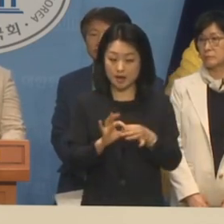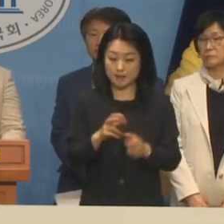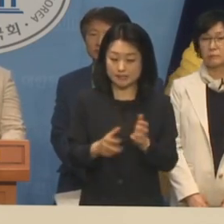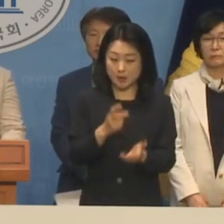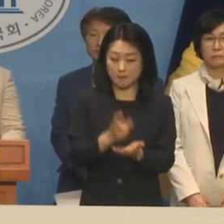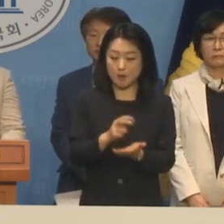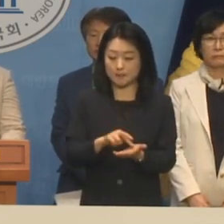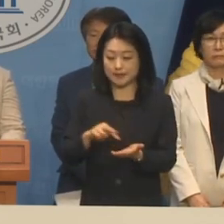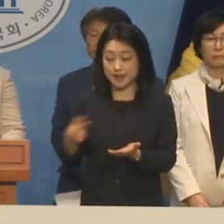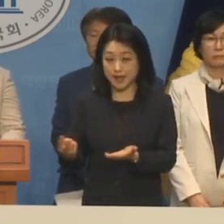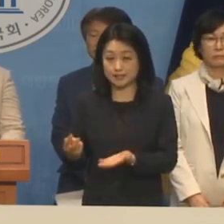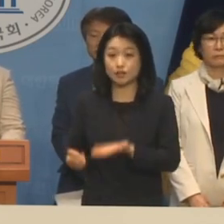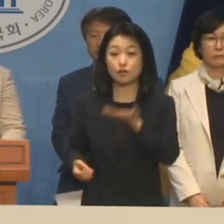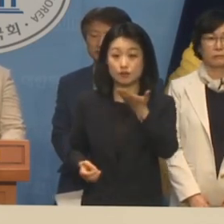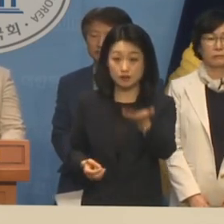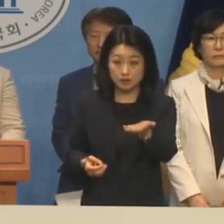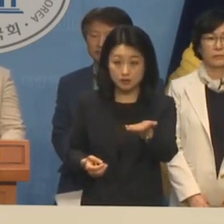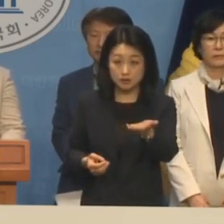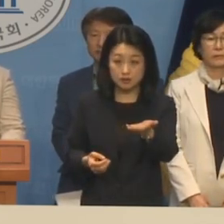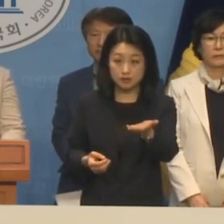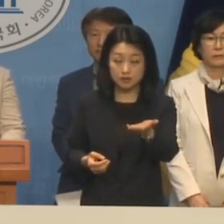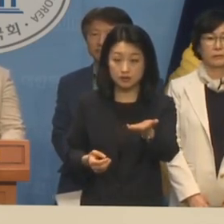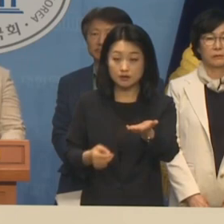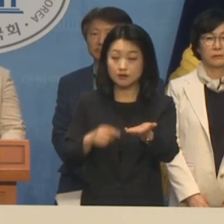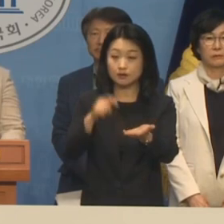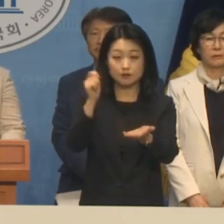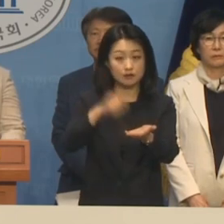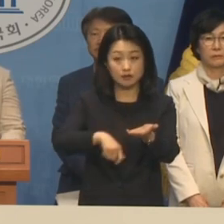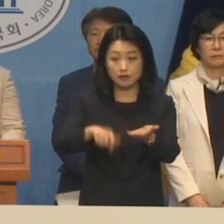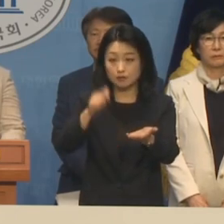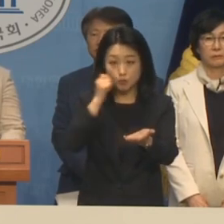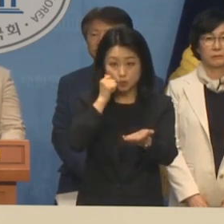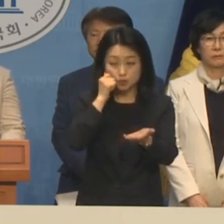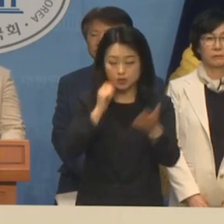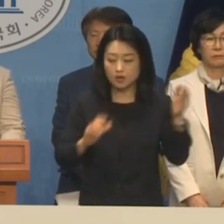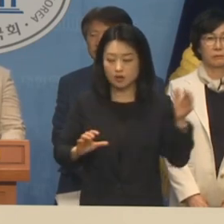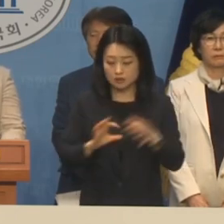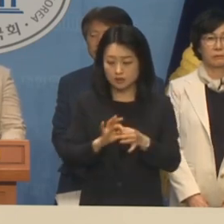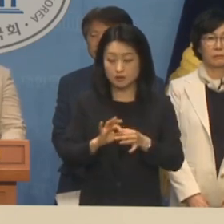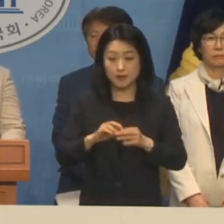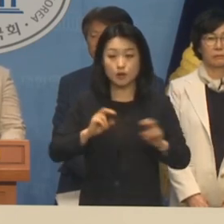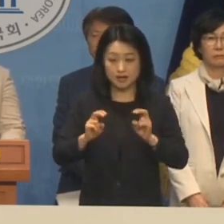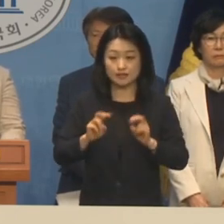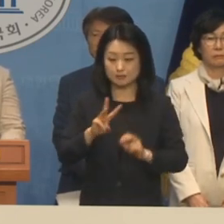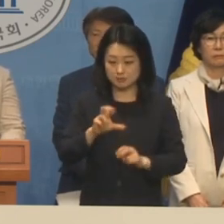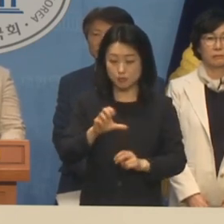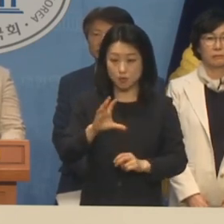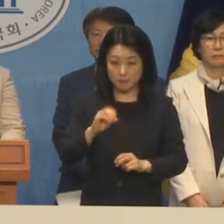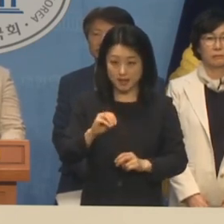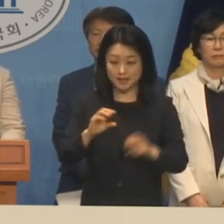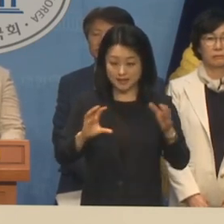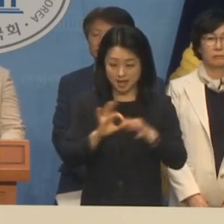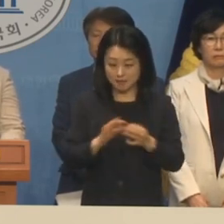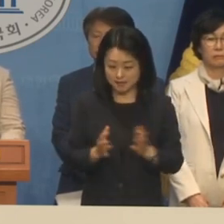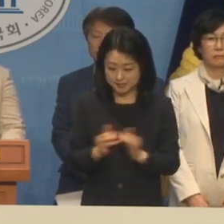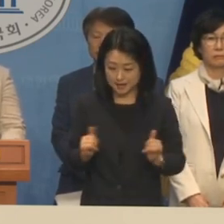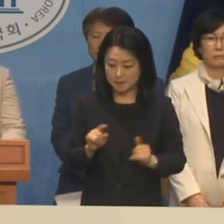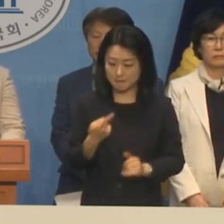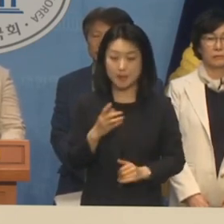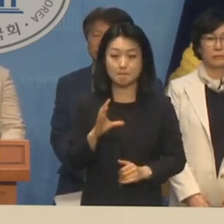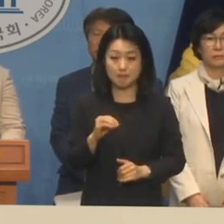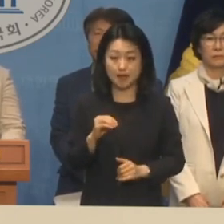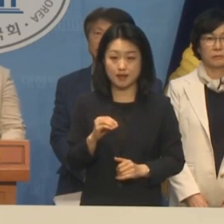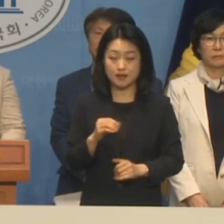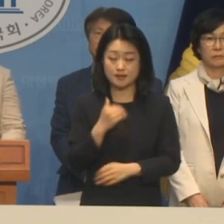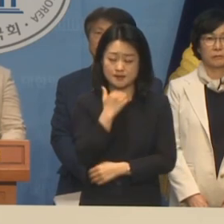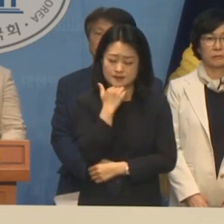가맹사업법 개정안이 부의되며 전국의 35만 가맹점주와 100만 가맹점 종사자들은